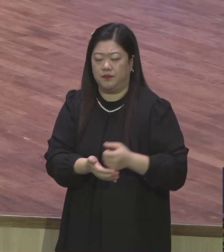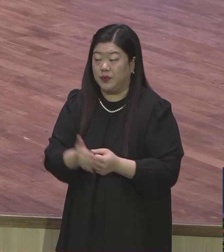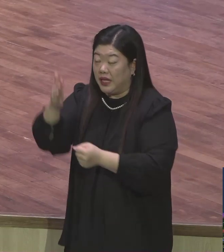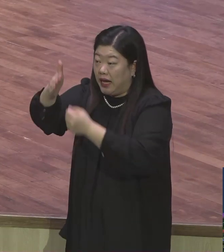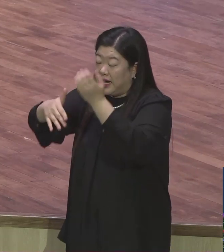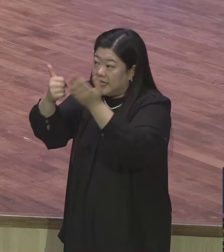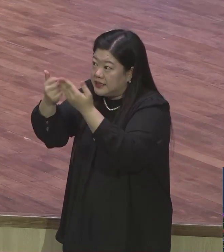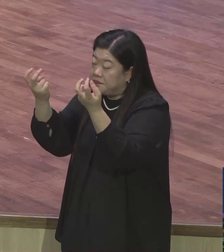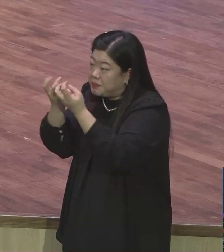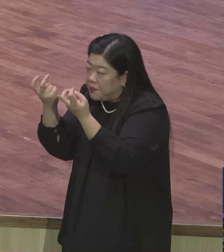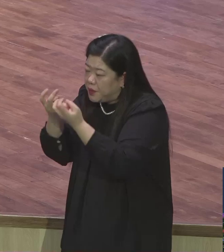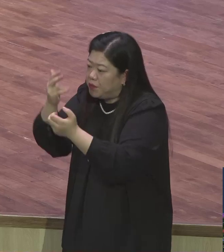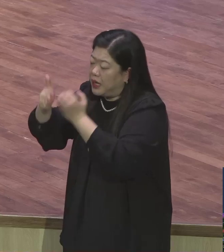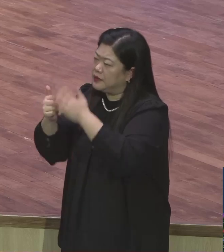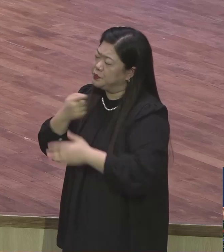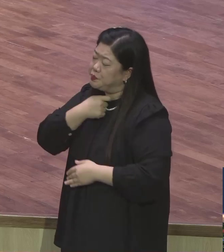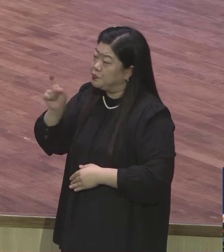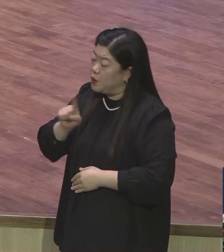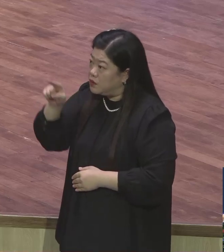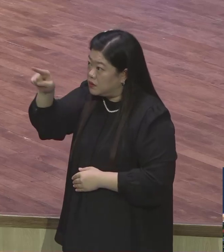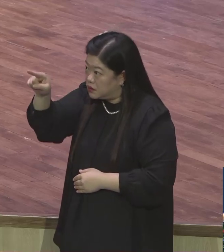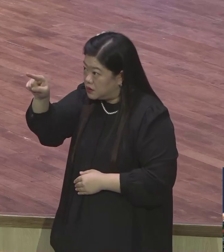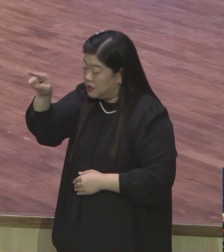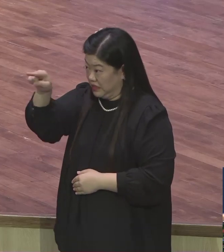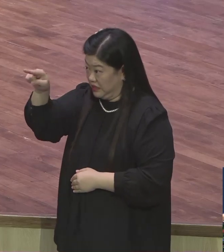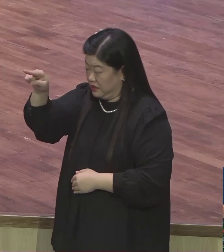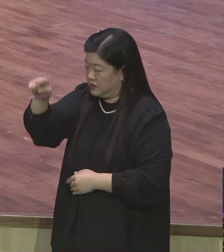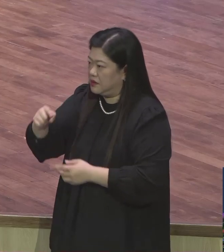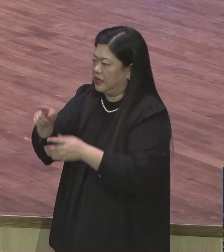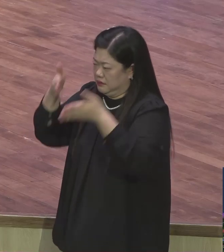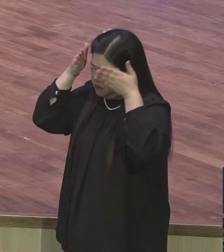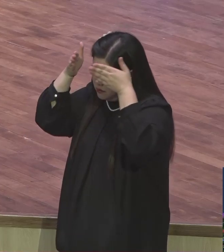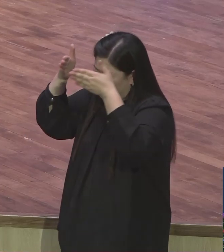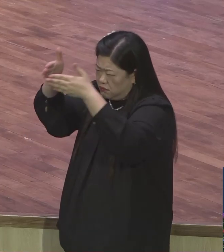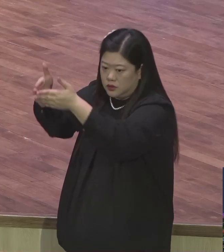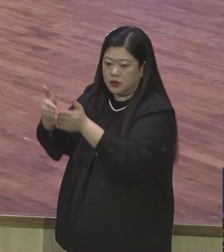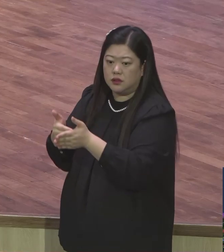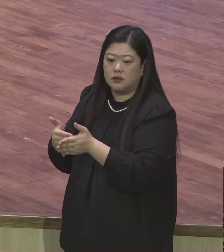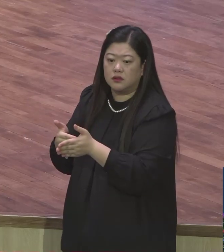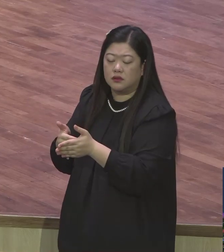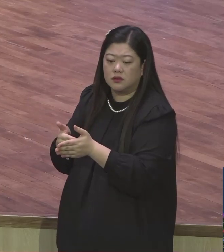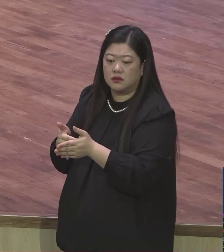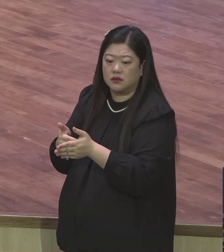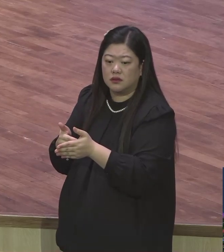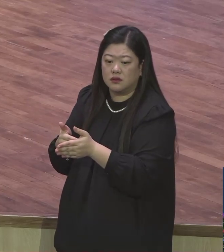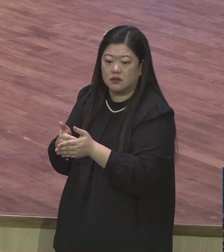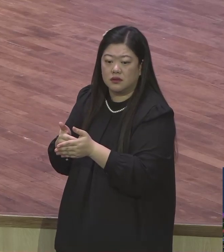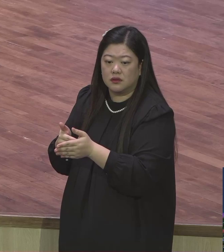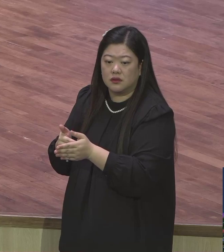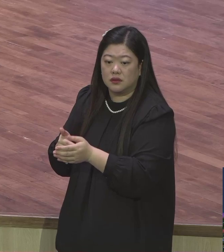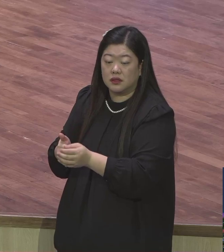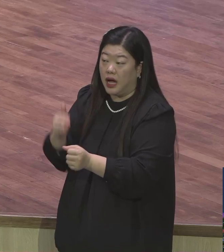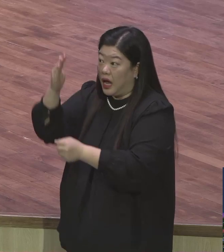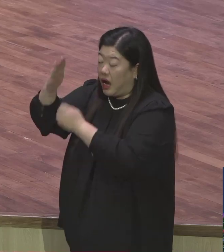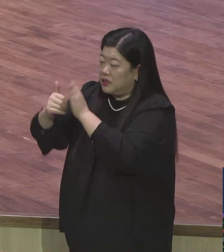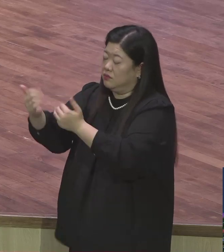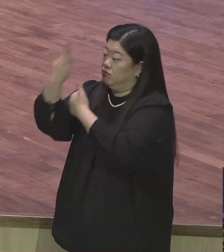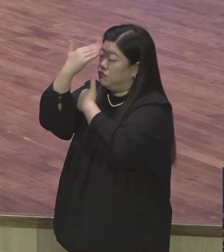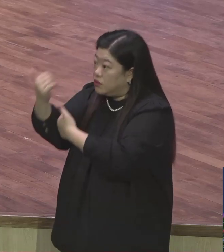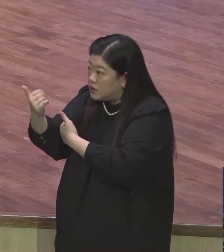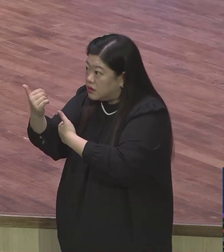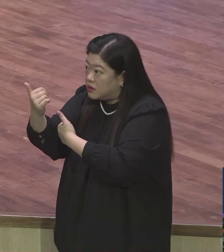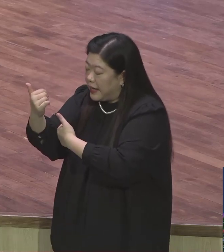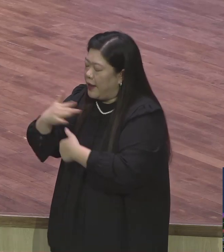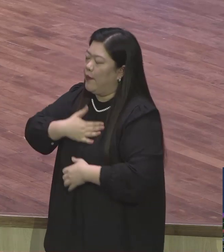하나님이 사용하는 인물이기 때문에 헌신하는 거예요. 하나님 때문에 하나님 서시니까.